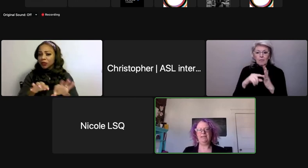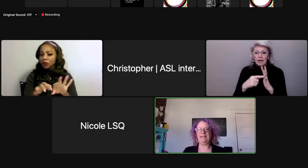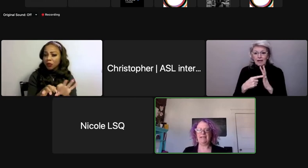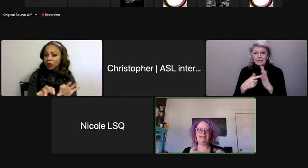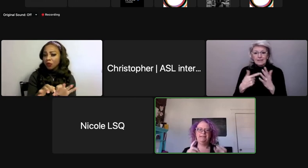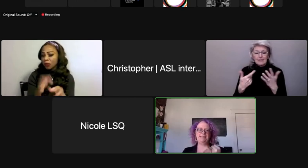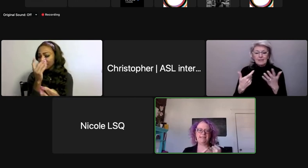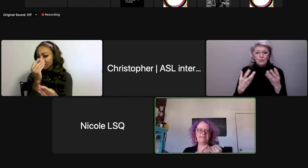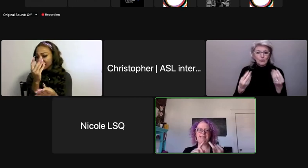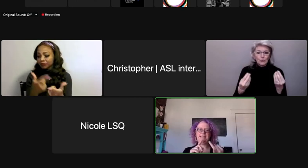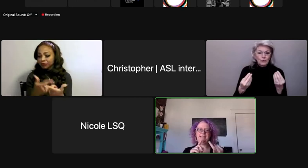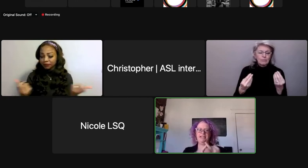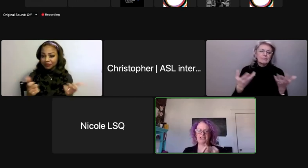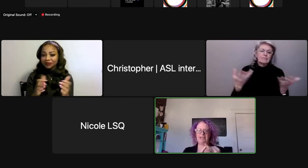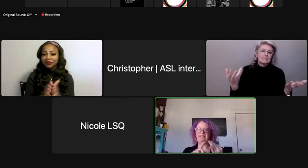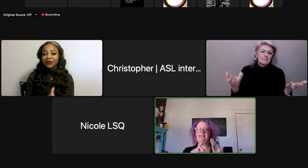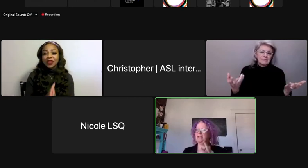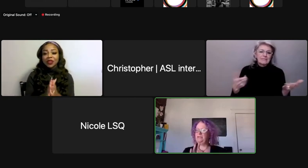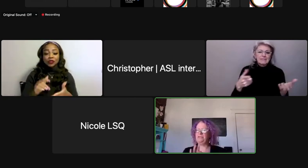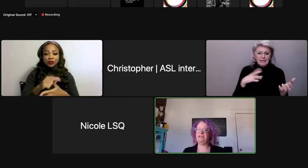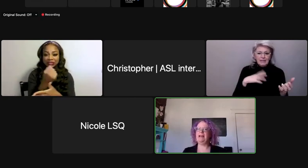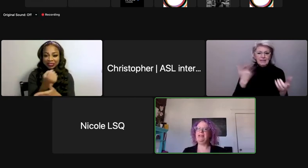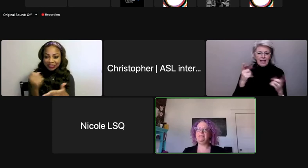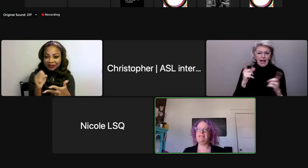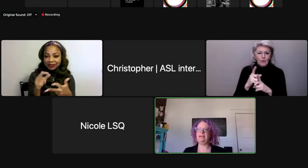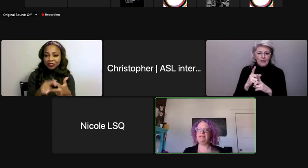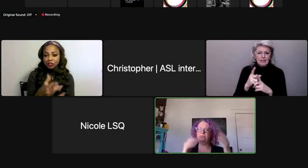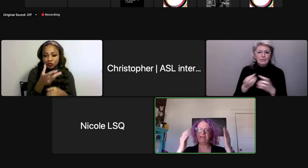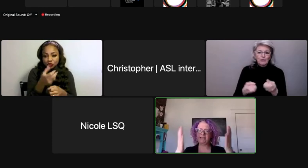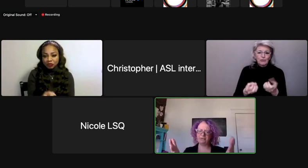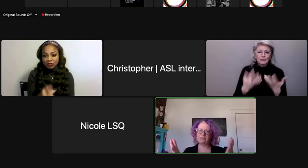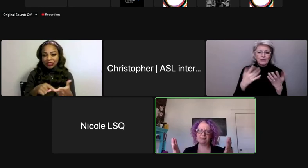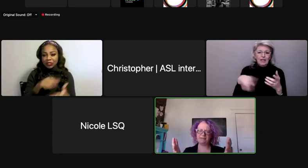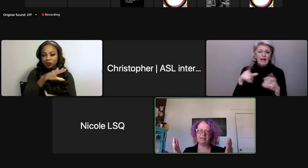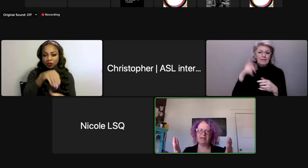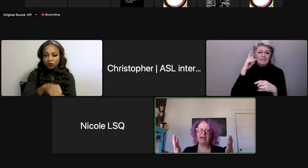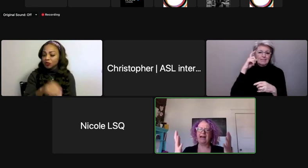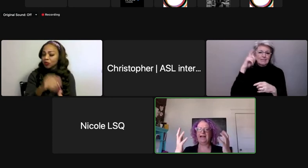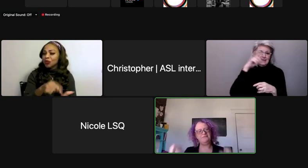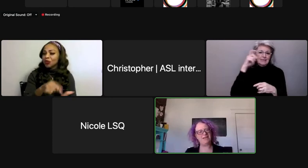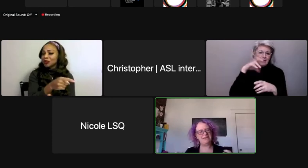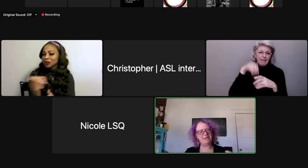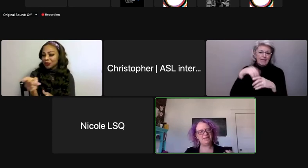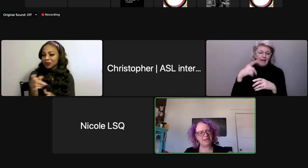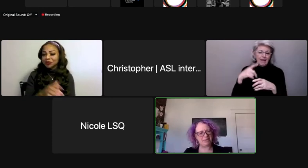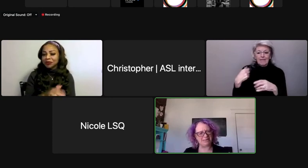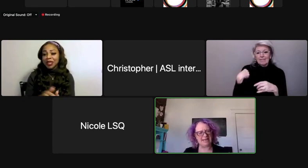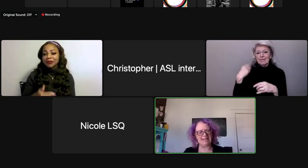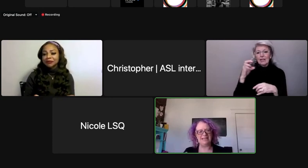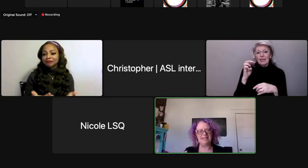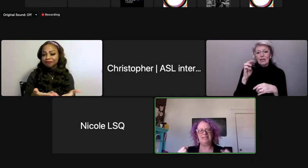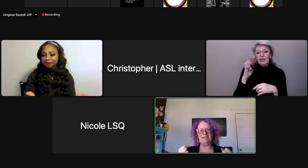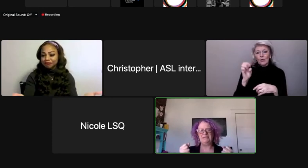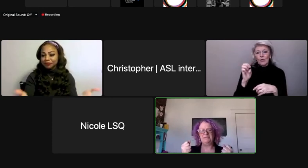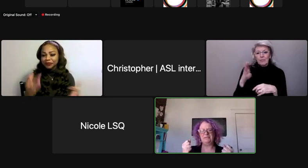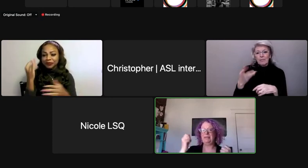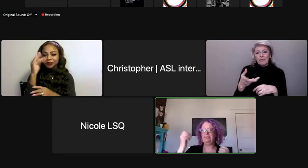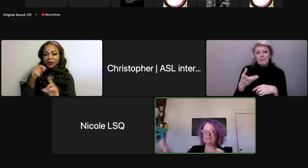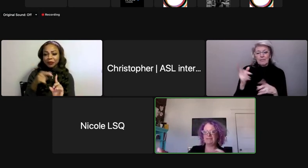questions ben écoutez vous avez rencontré plusieurs experts au fil de ces webinaires alors donc